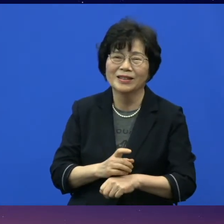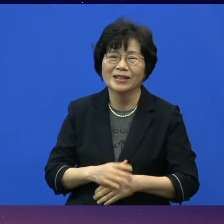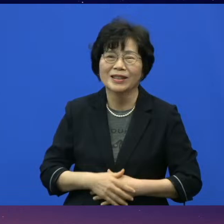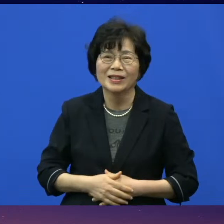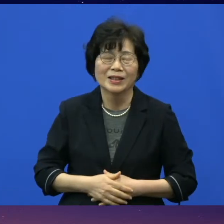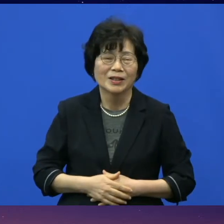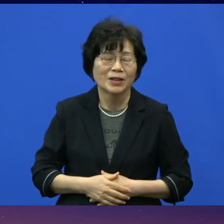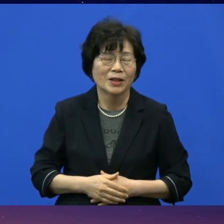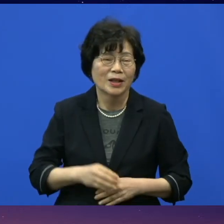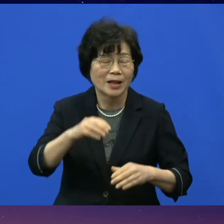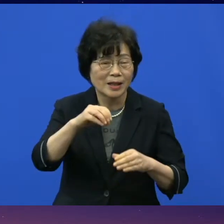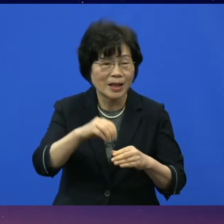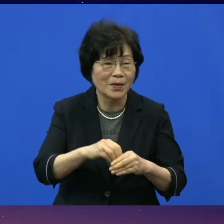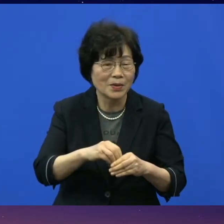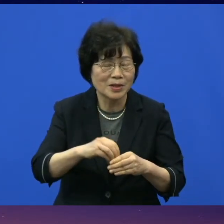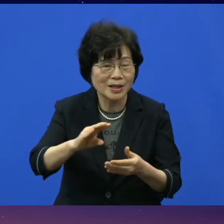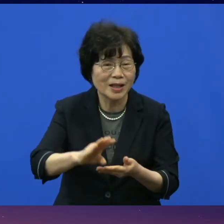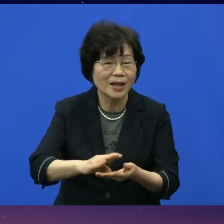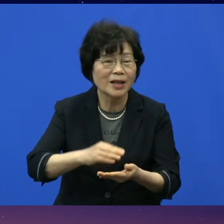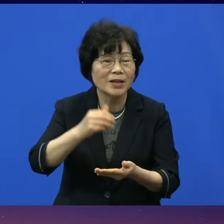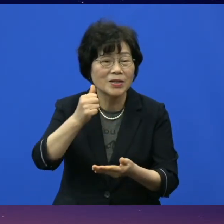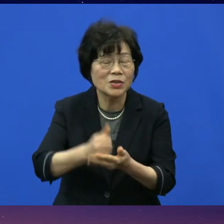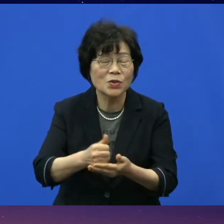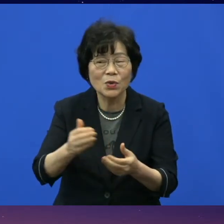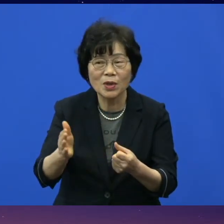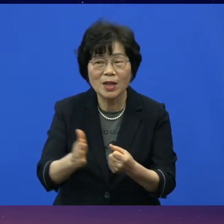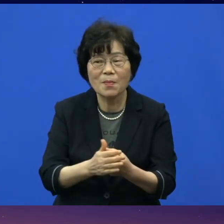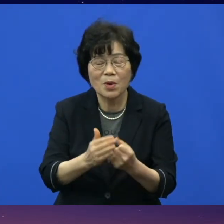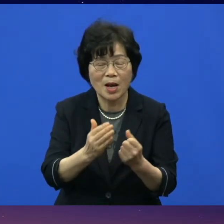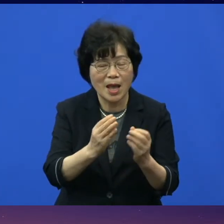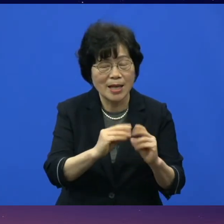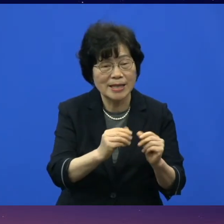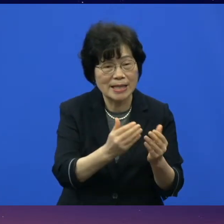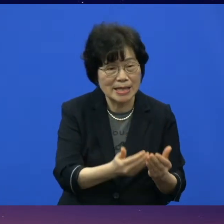담고 있는 그리스도 때문에 질그릇의 가치는 다른 것과 비교가 안 되는 거죠.